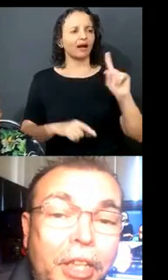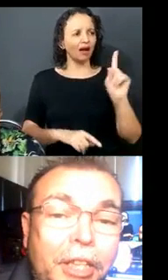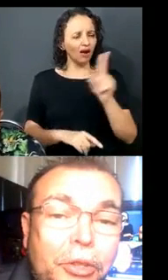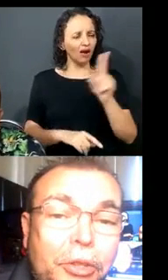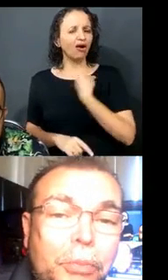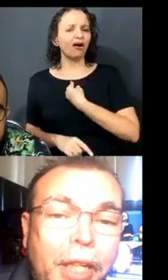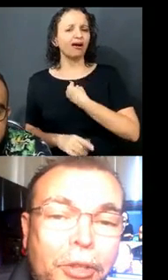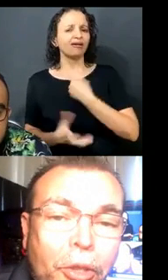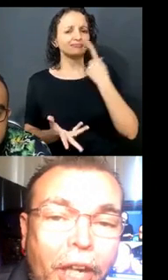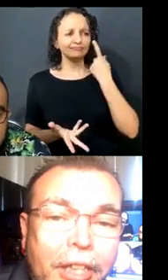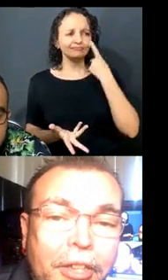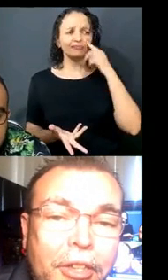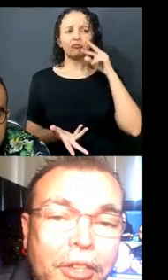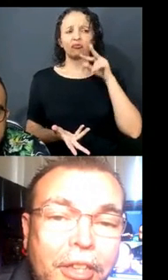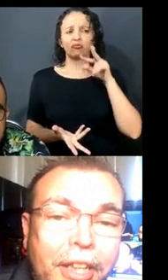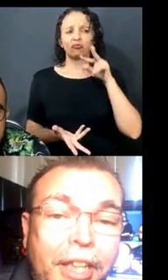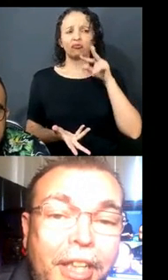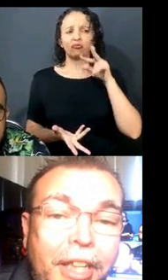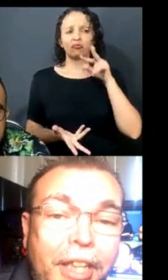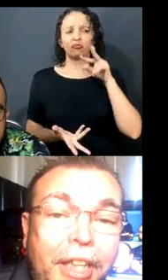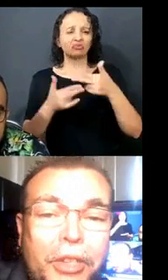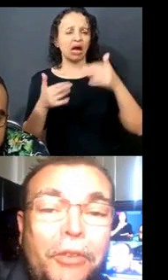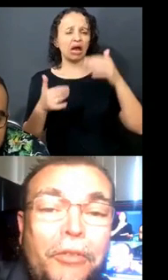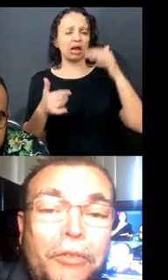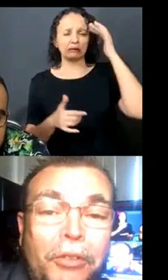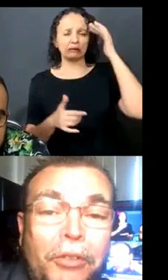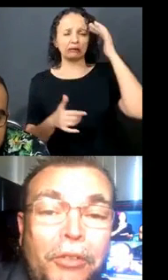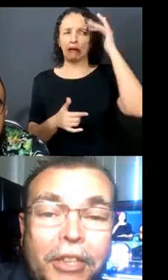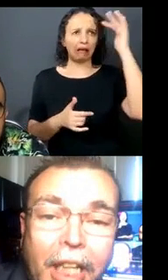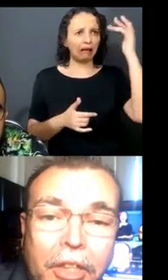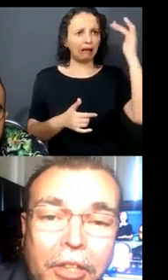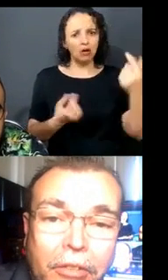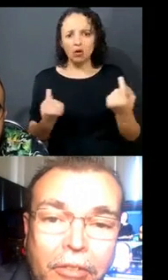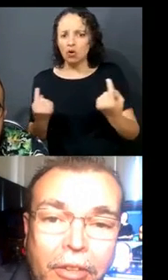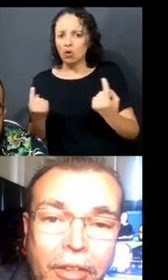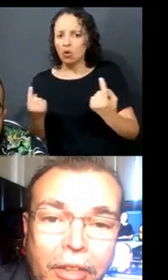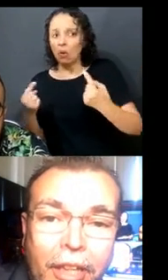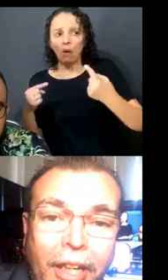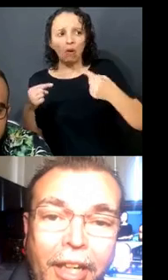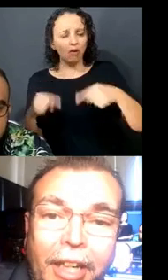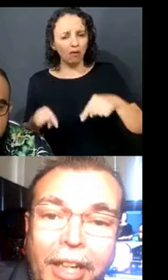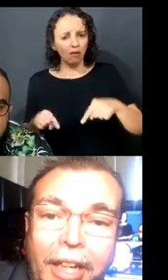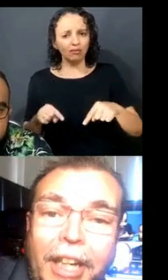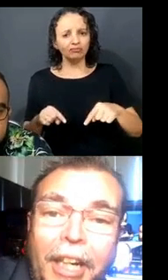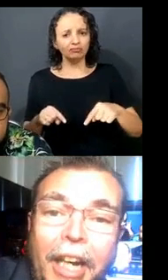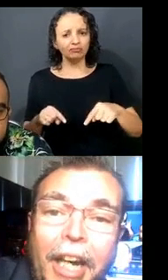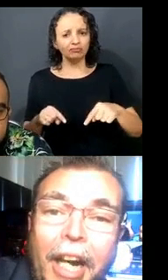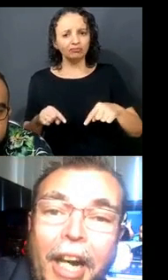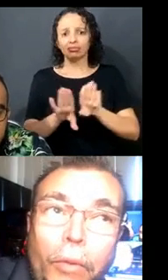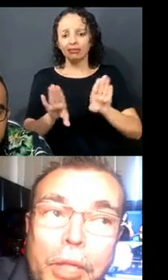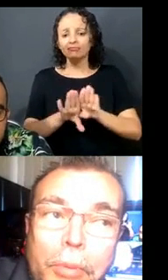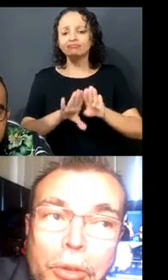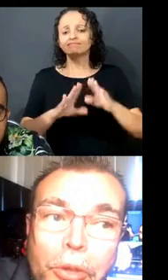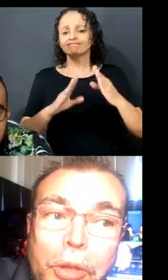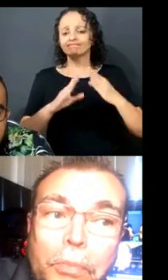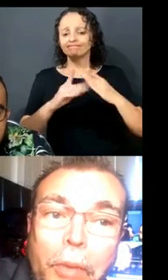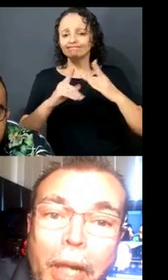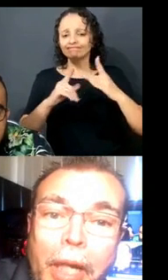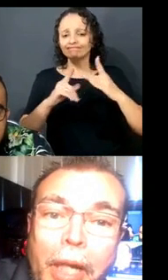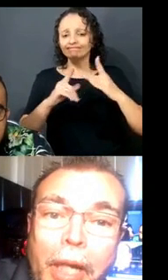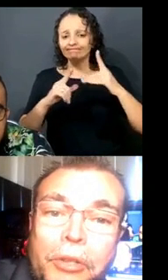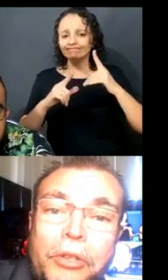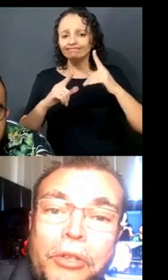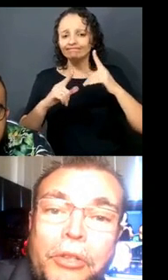estamos vendo infinitas teorias conspiratórias inclusive vindo de dentro da igreja. Sim.